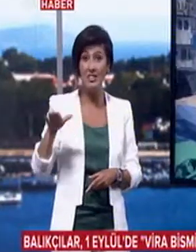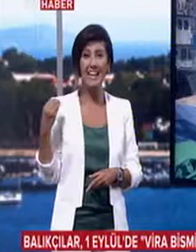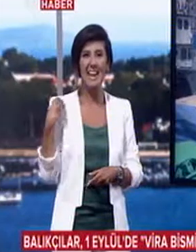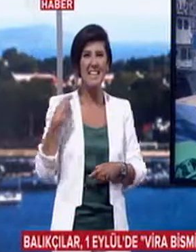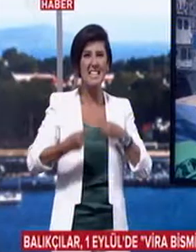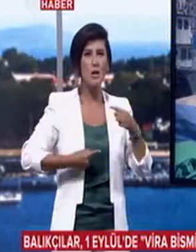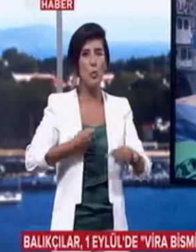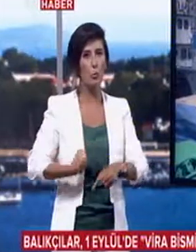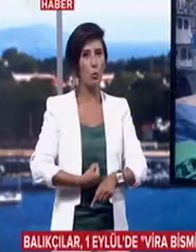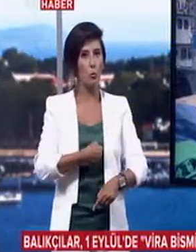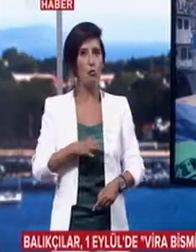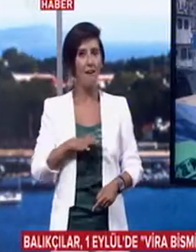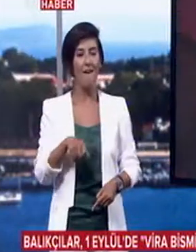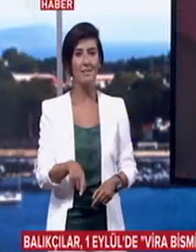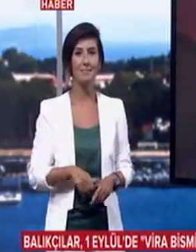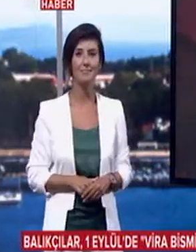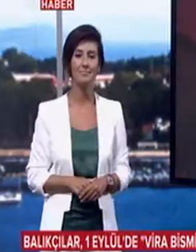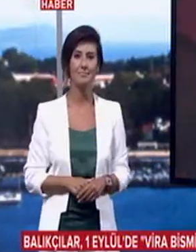umutlu.